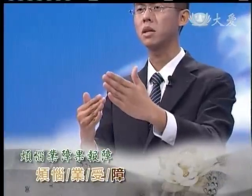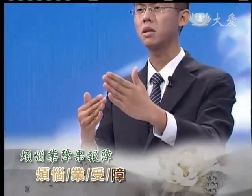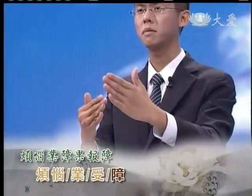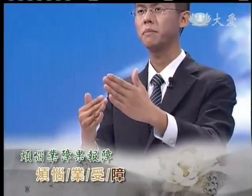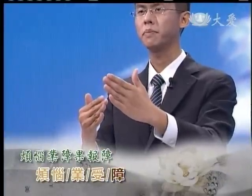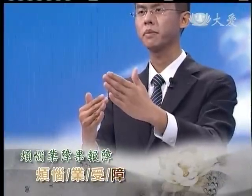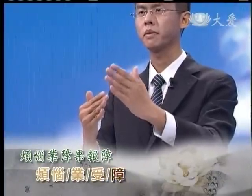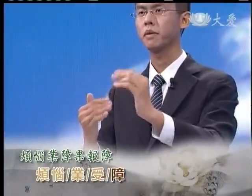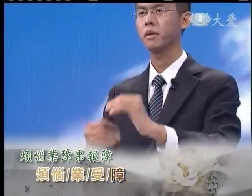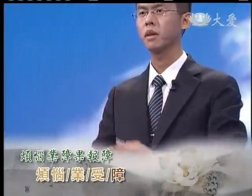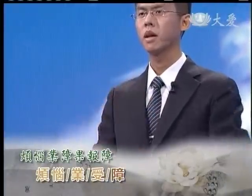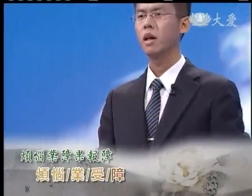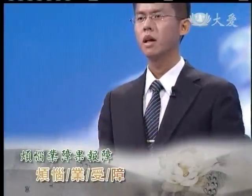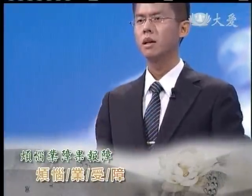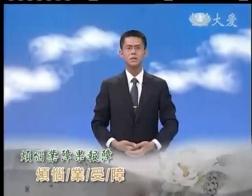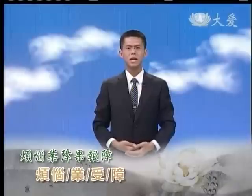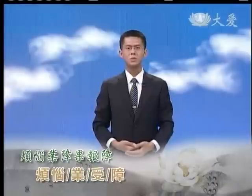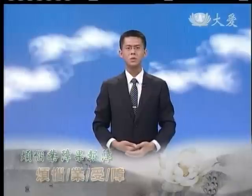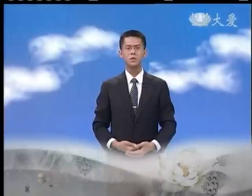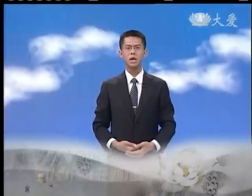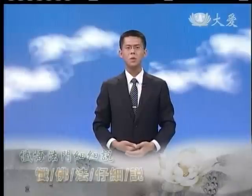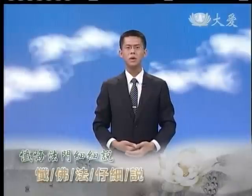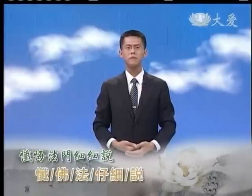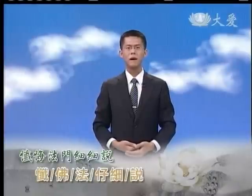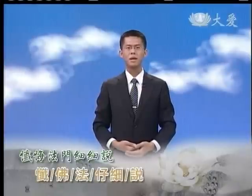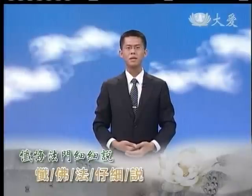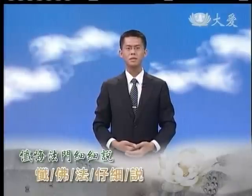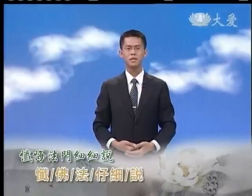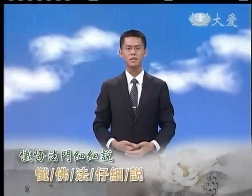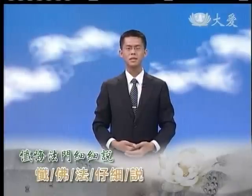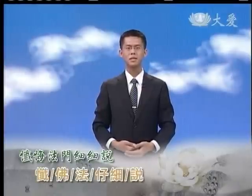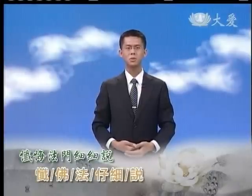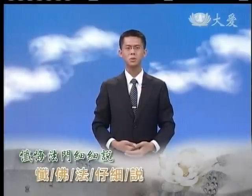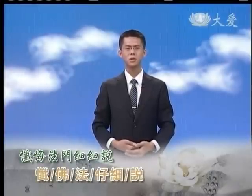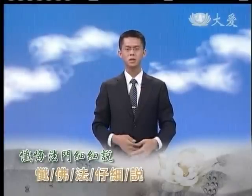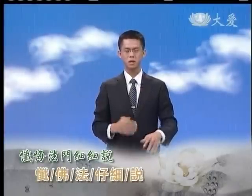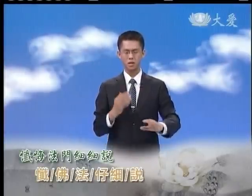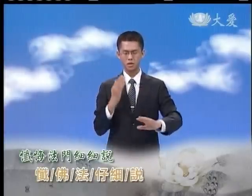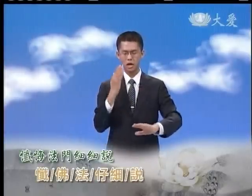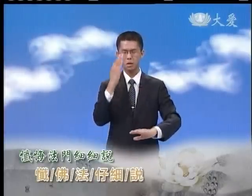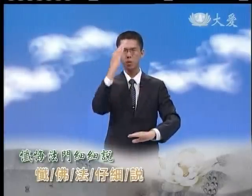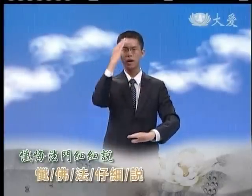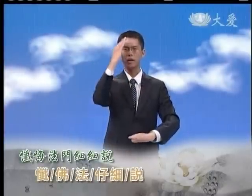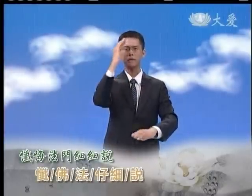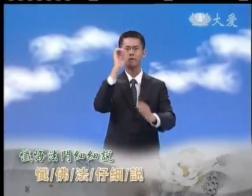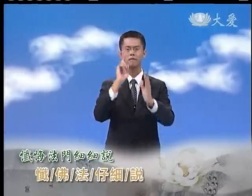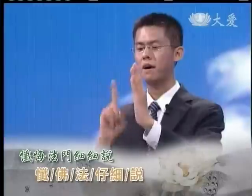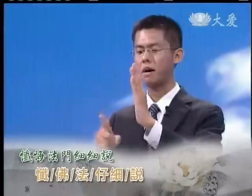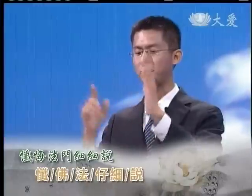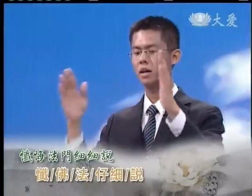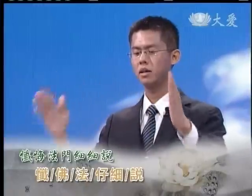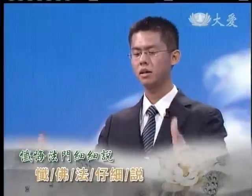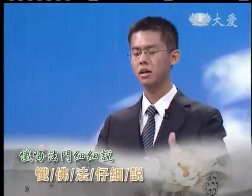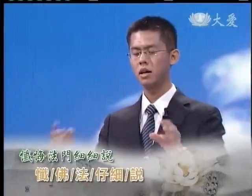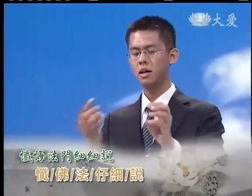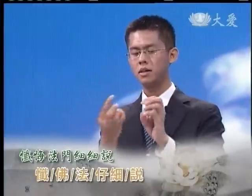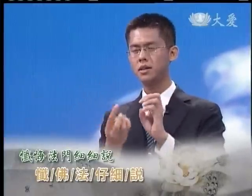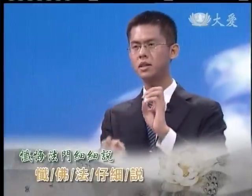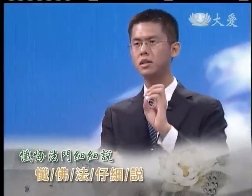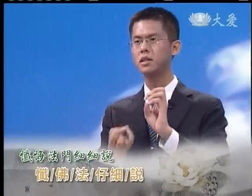生。下一句，忏悔法门细细说，忏悔法门细